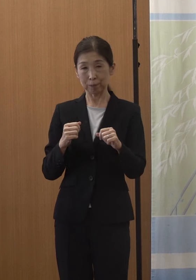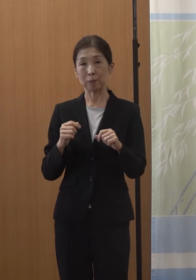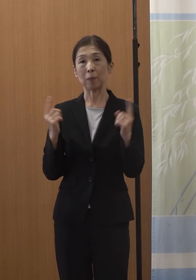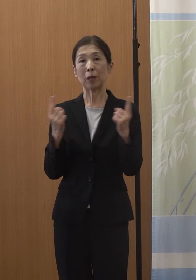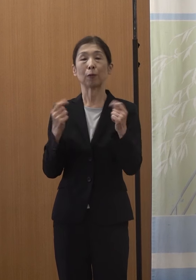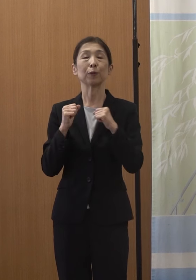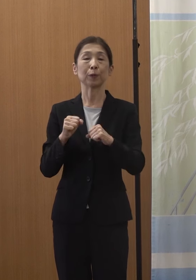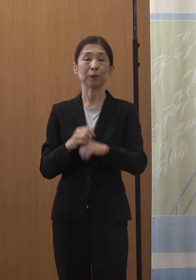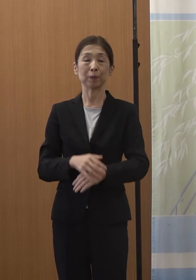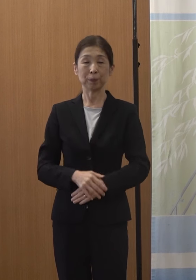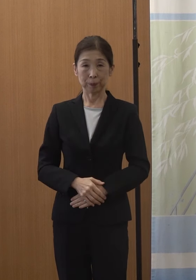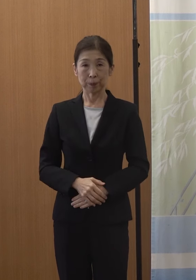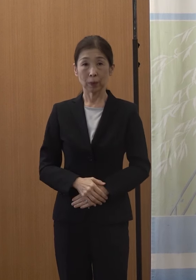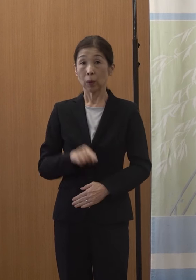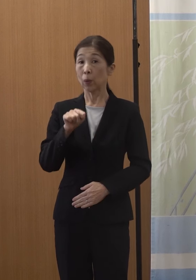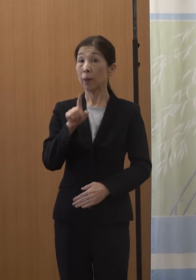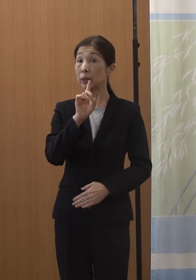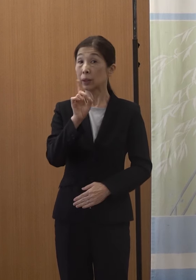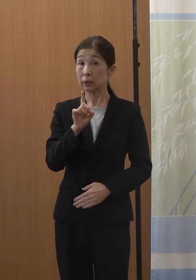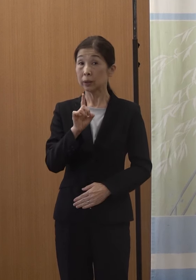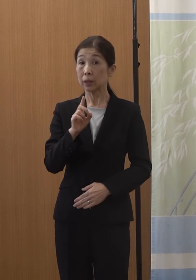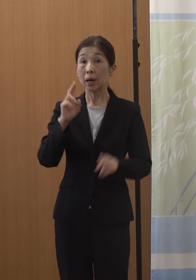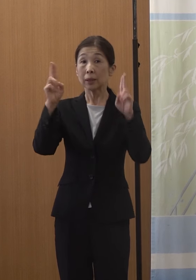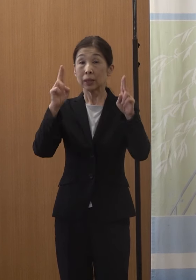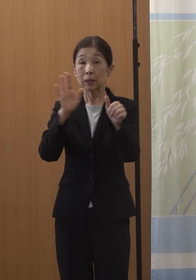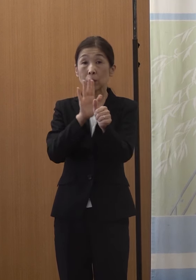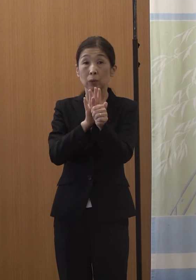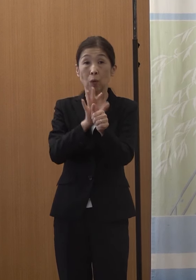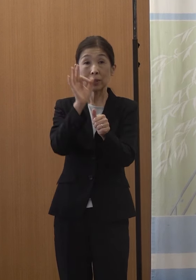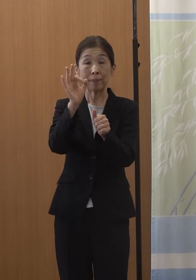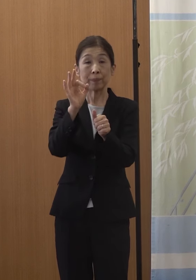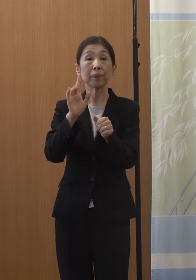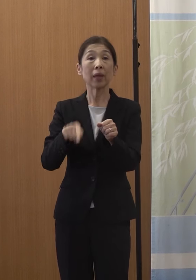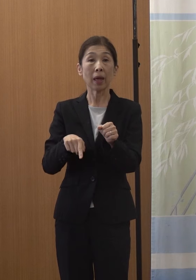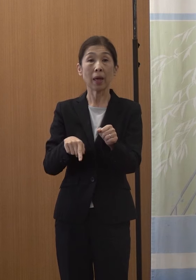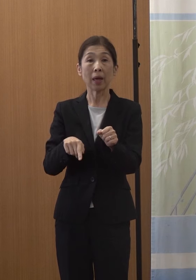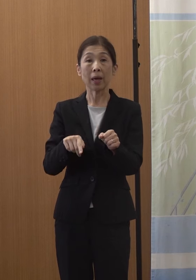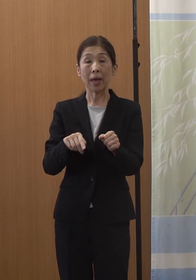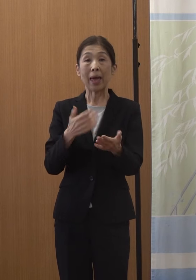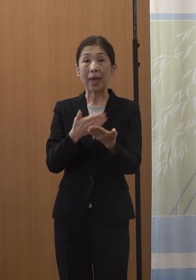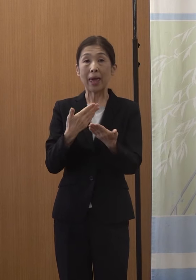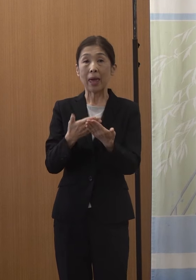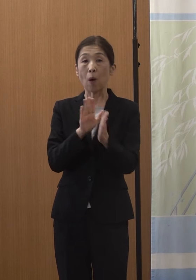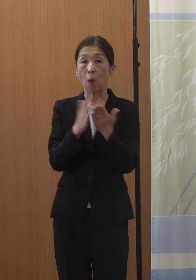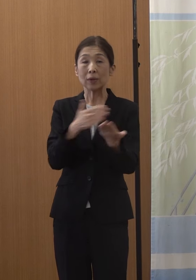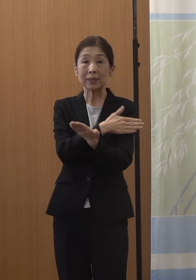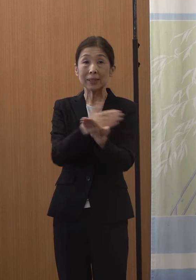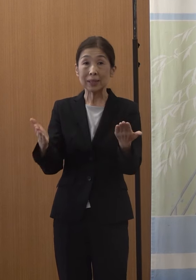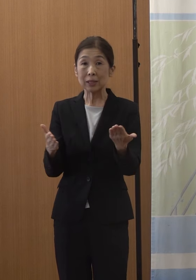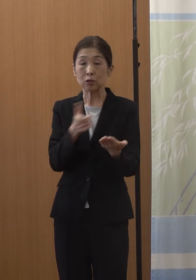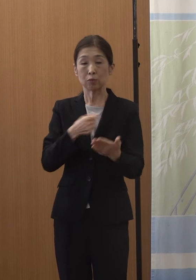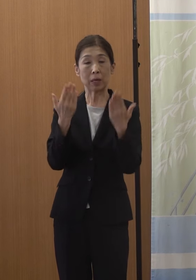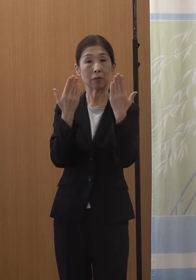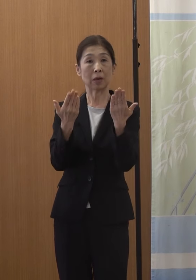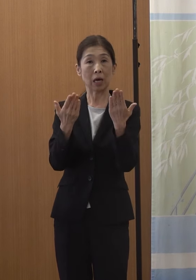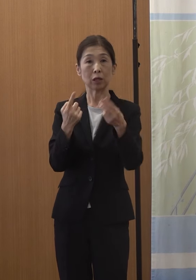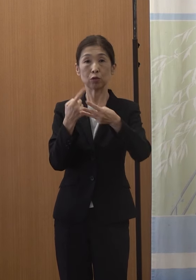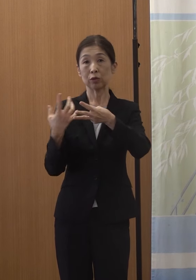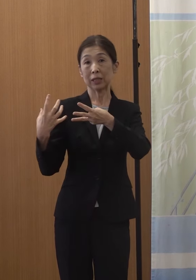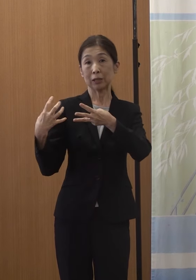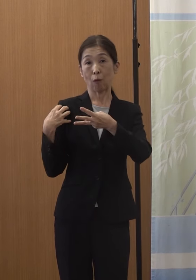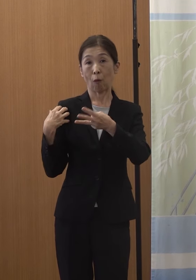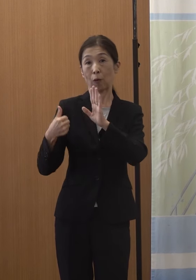。これは企業協賛によるもので、本シリーズ熊野学校の主人公であるジャッキ